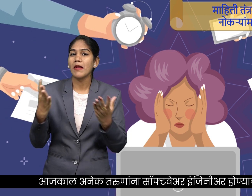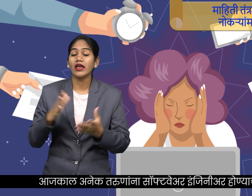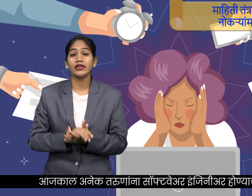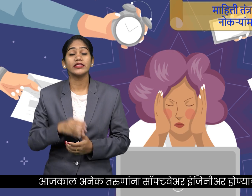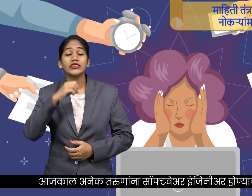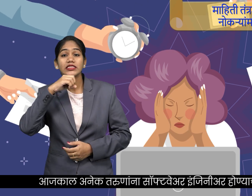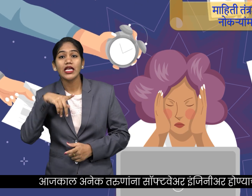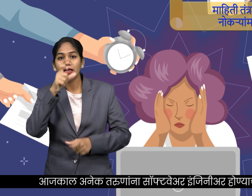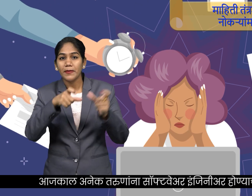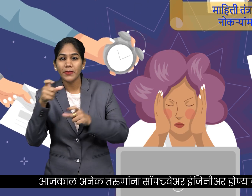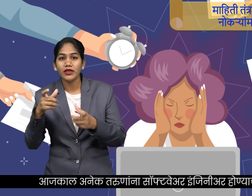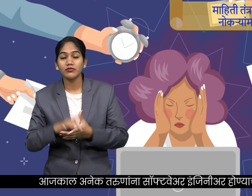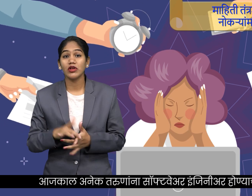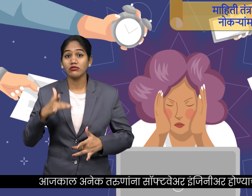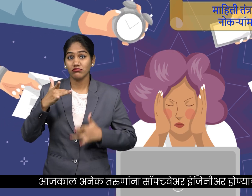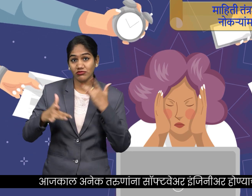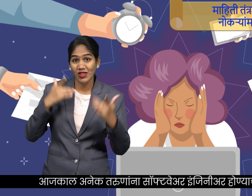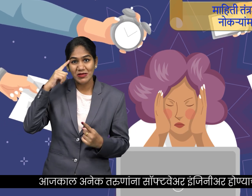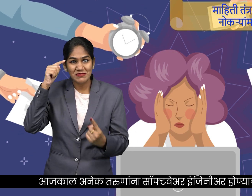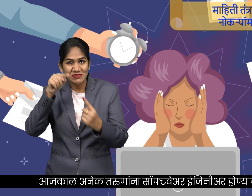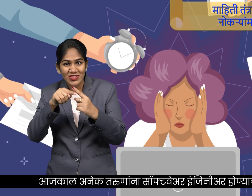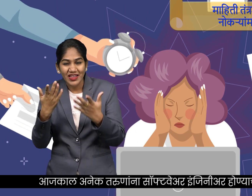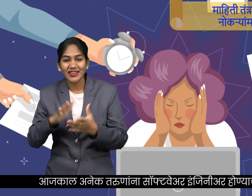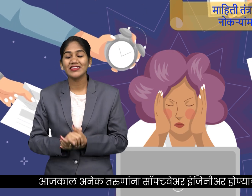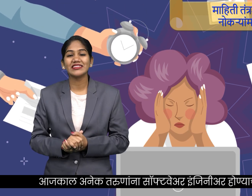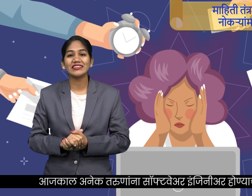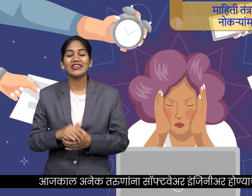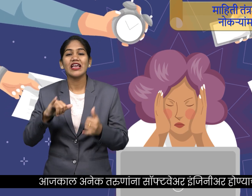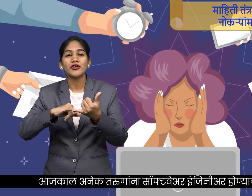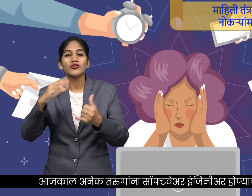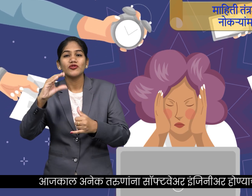आजकाल अनेक तरुणांना सॉफ्टवेअर इंजिनियर होण्याची इच्छा असते.